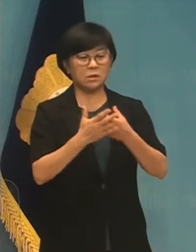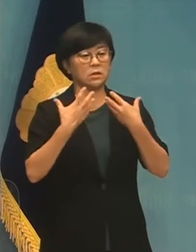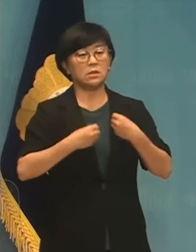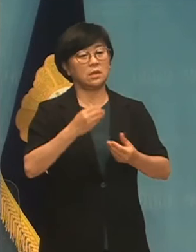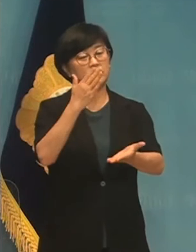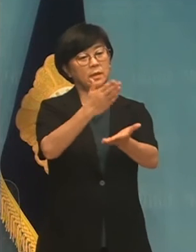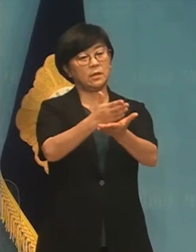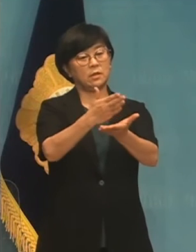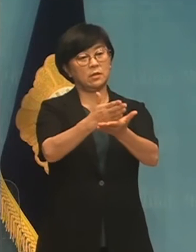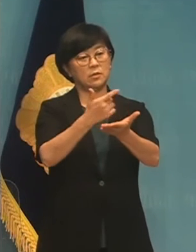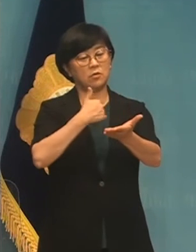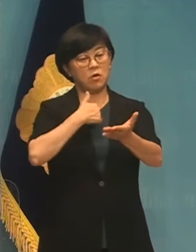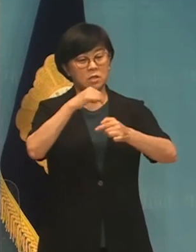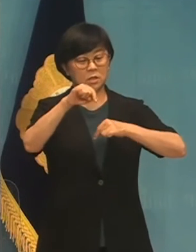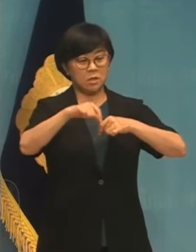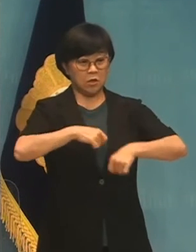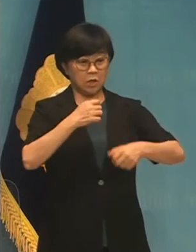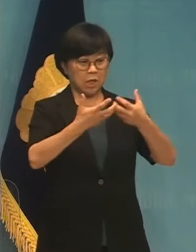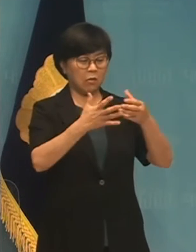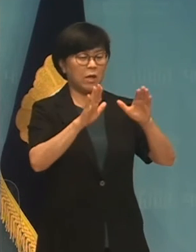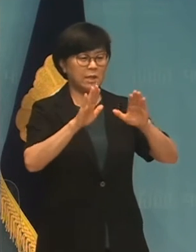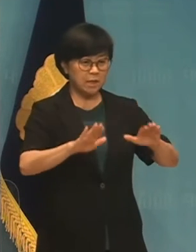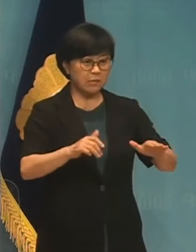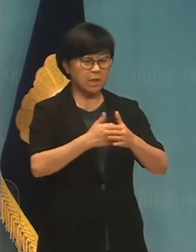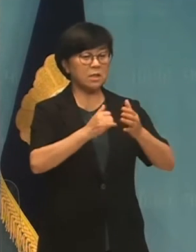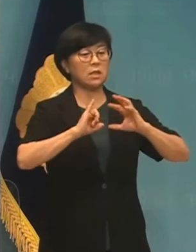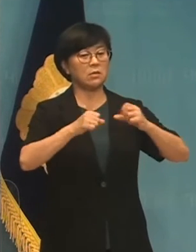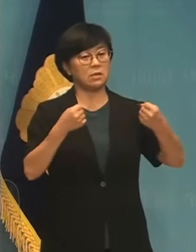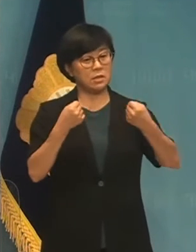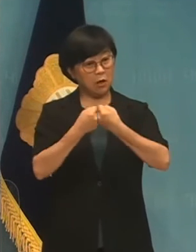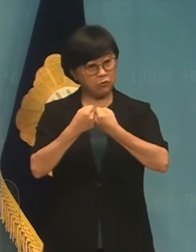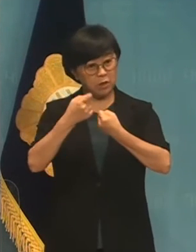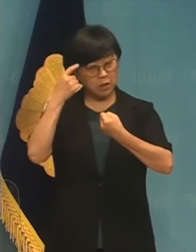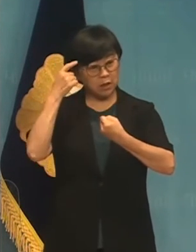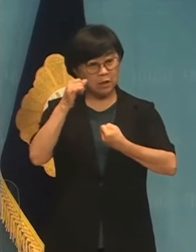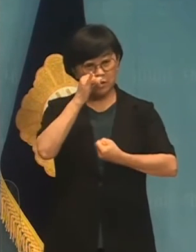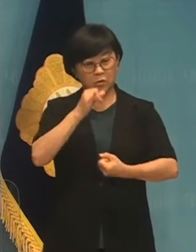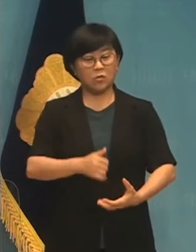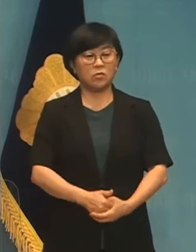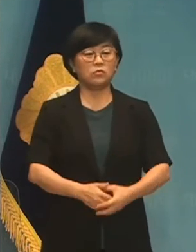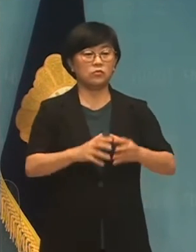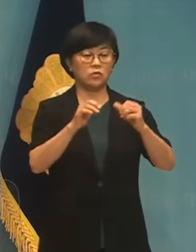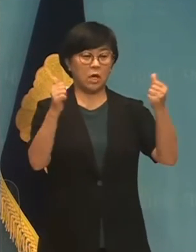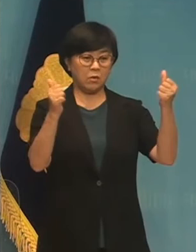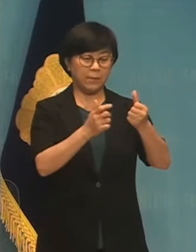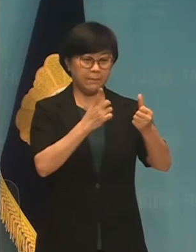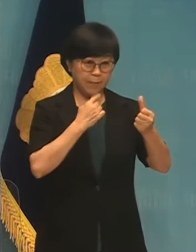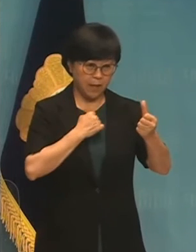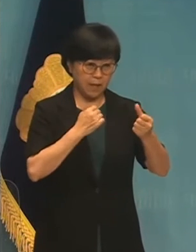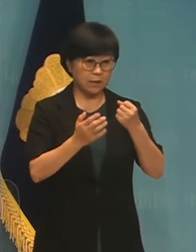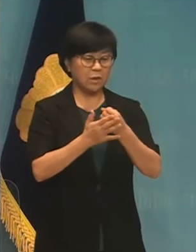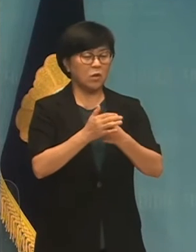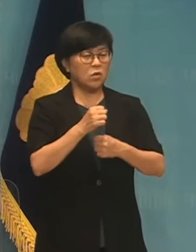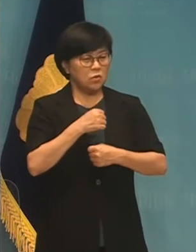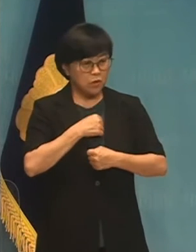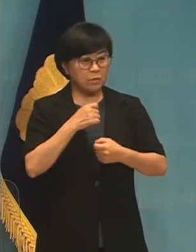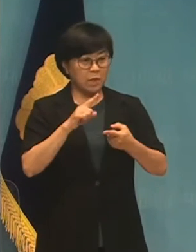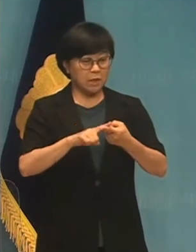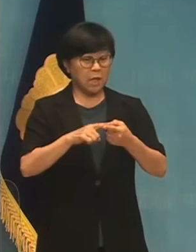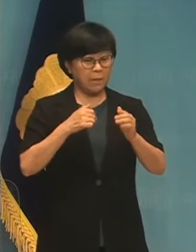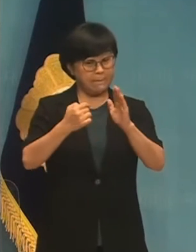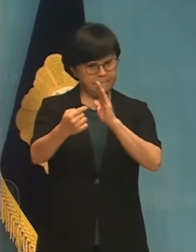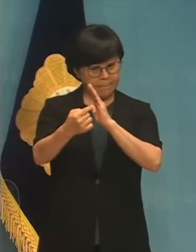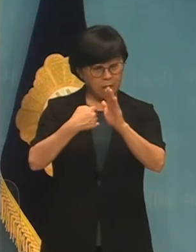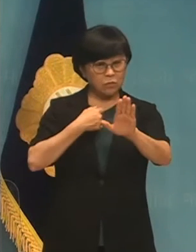저와 정의당은 이 불의한 세상과 싸울 의지가 있습니다. 국회의원 시절 조심스레 제 의원실